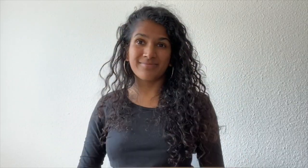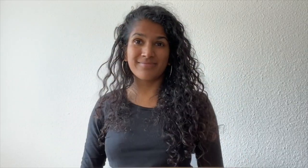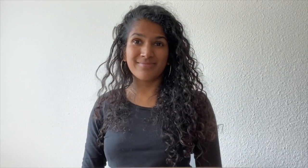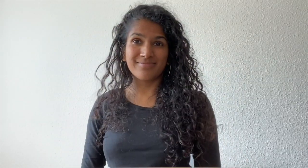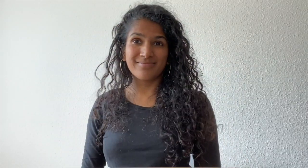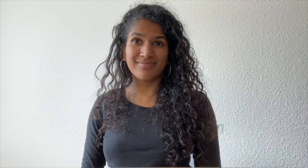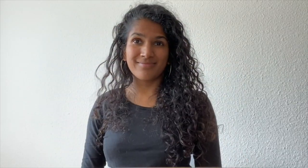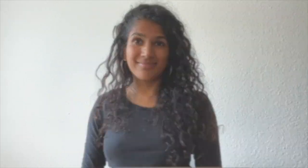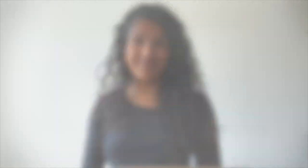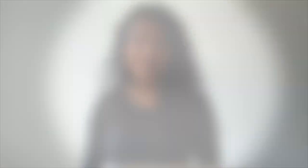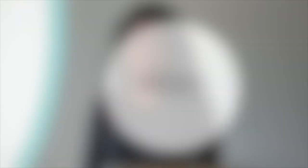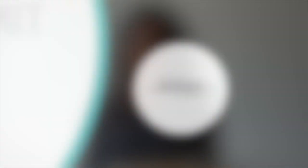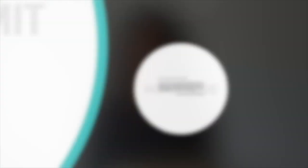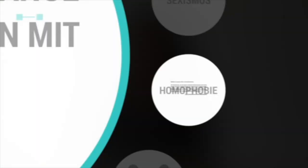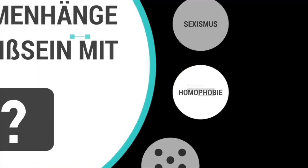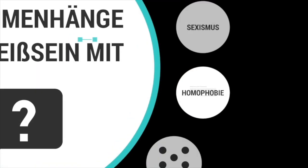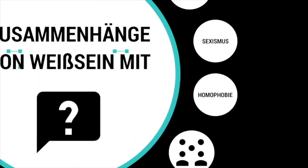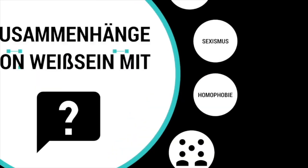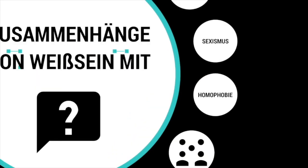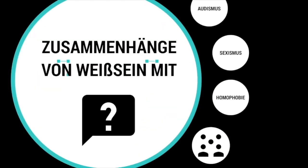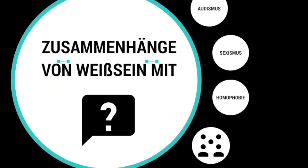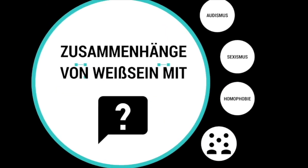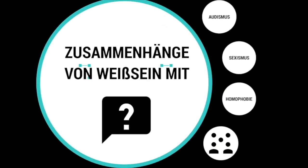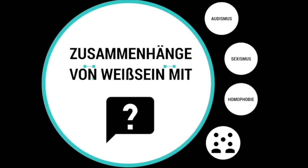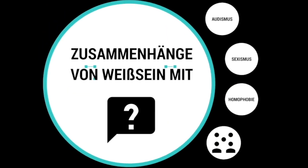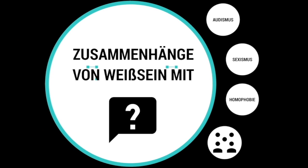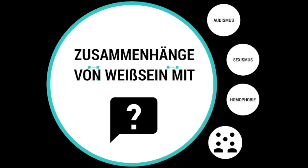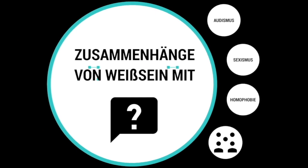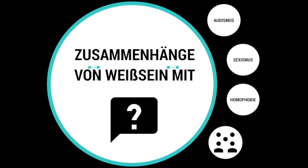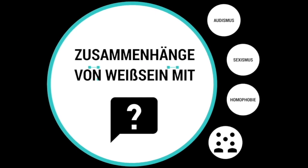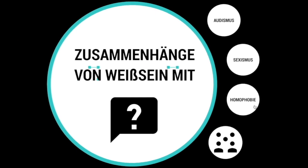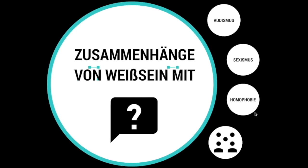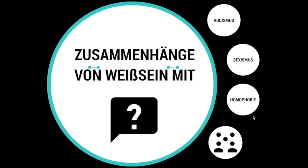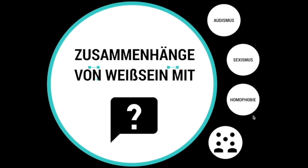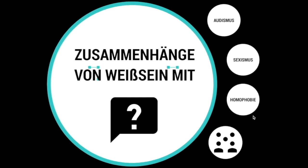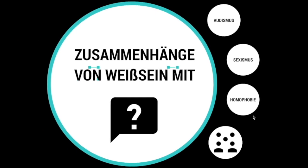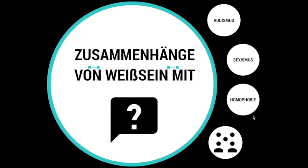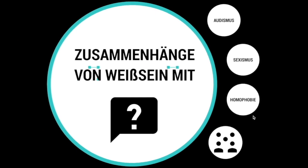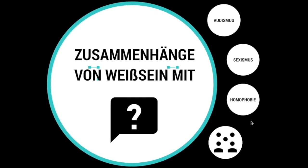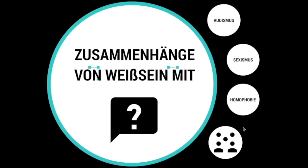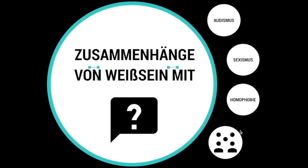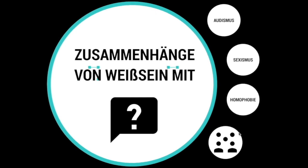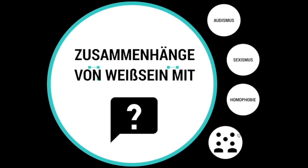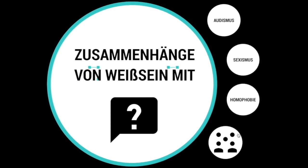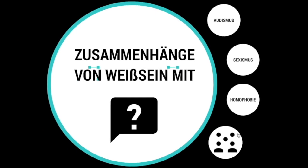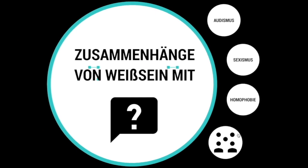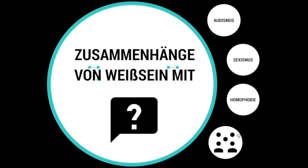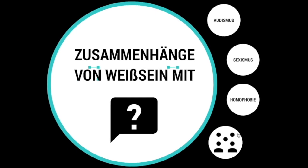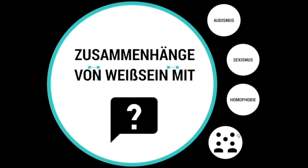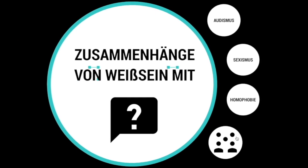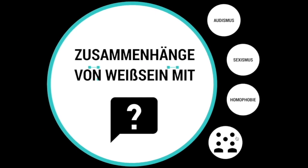die Einstellung, Homosexualität sei eine Todsünde, ein Problem muslimischer Einwanderung